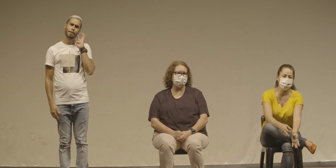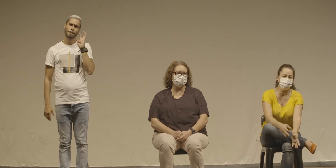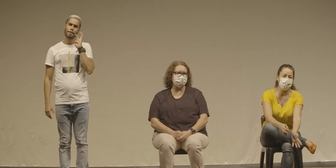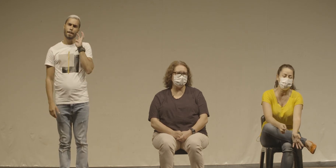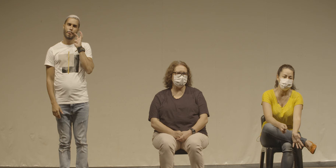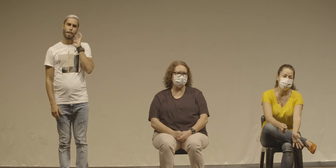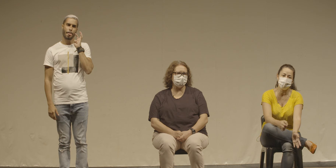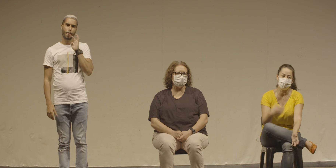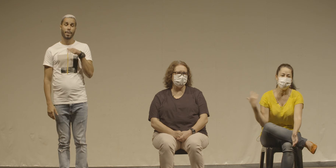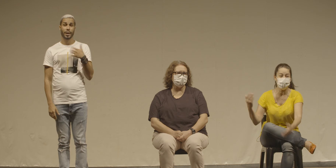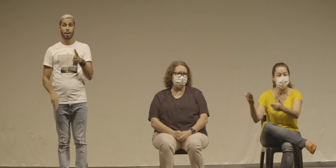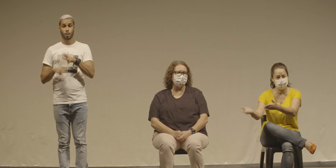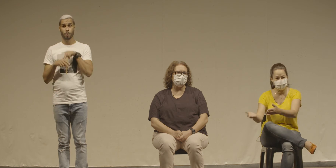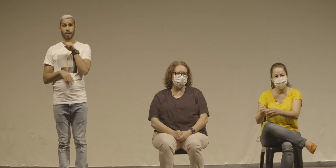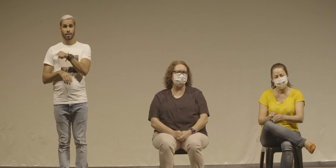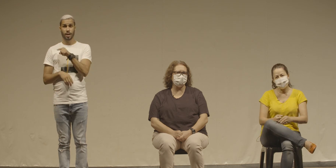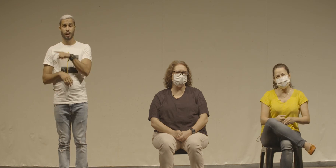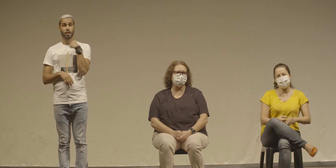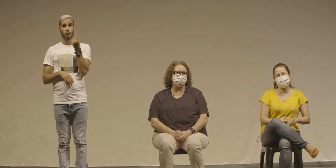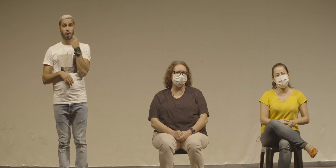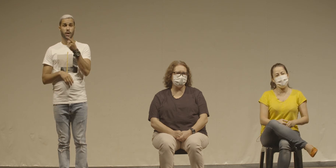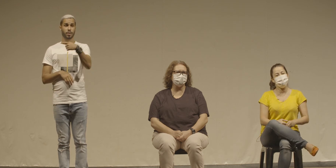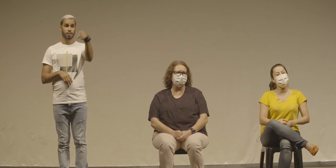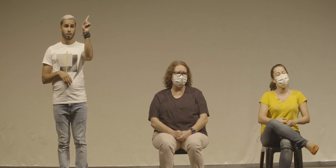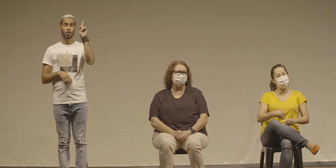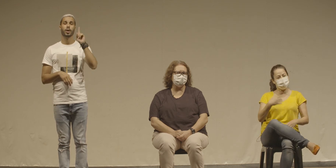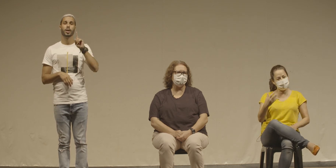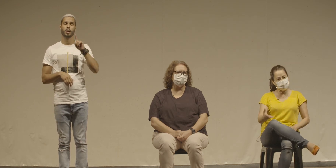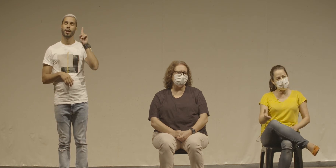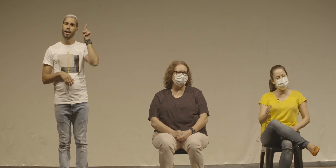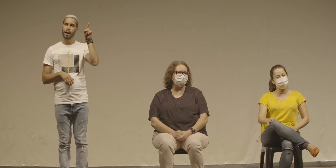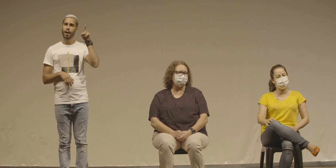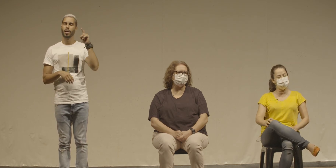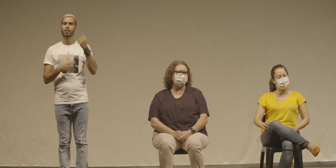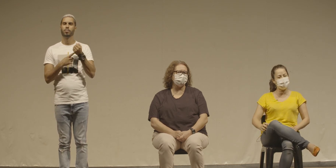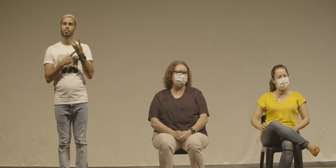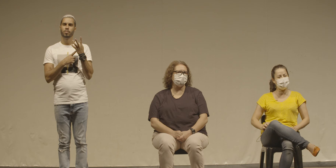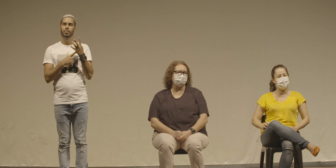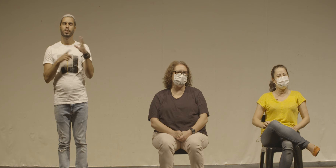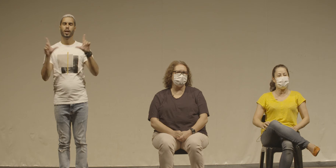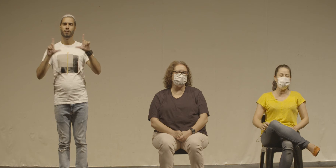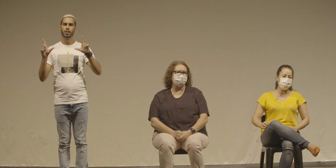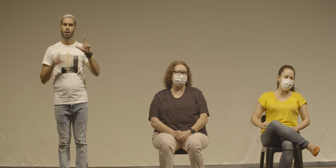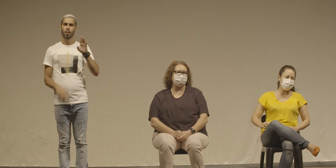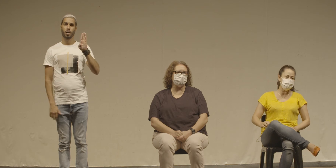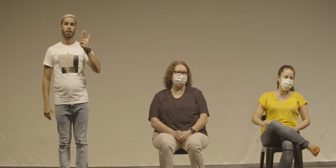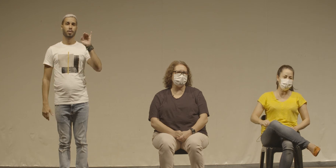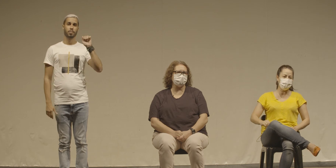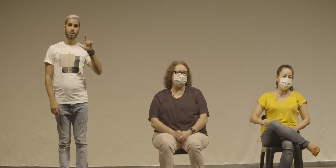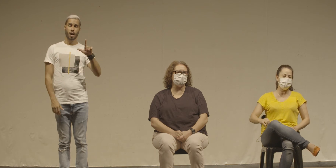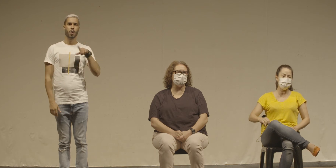para o programa do Bial com o filme, não a gente, ela, né? E aí passou um pedaço do filme também, falou um pouquinho